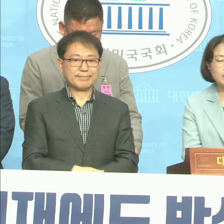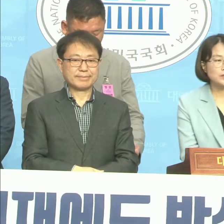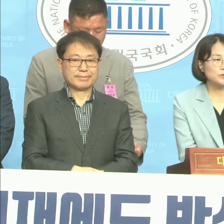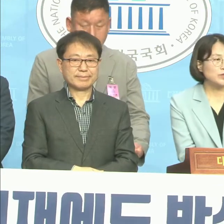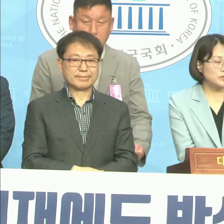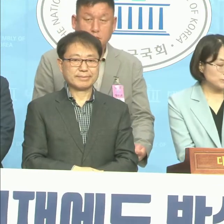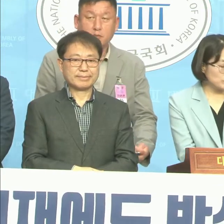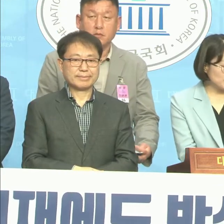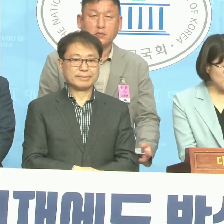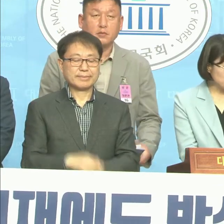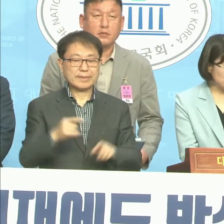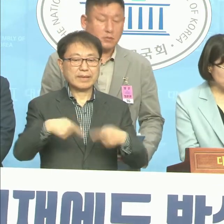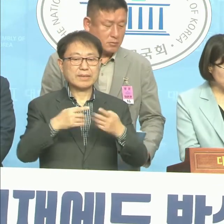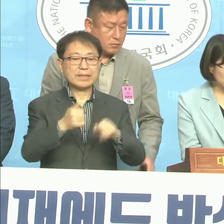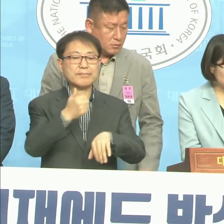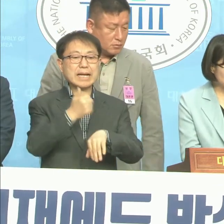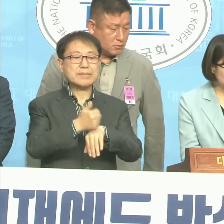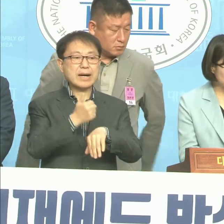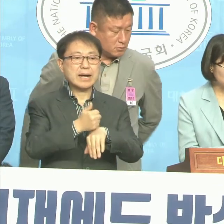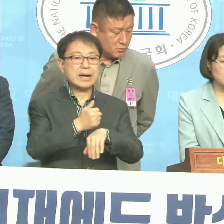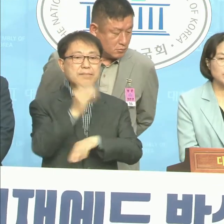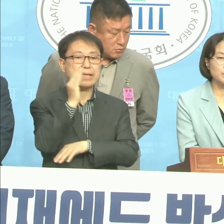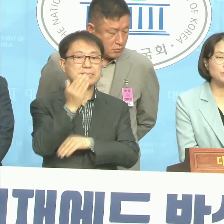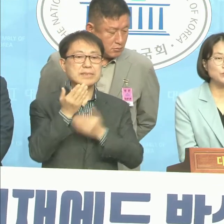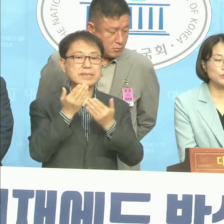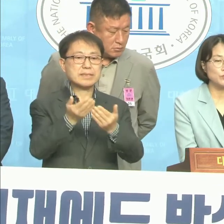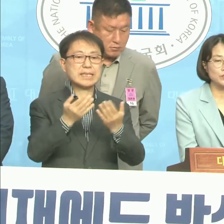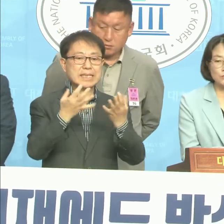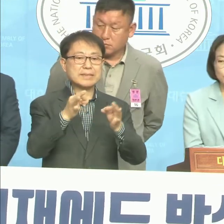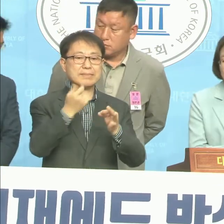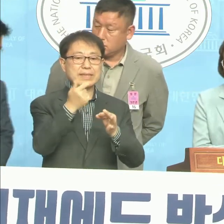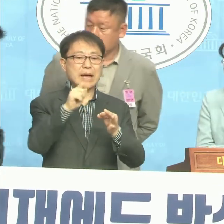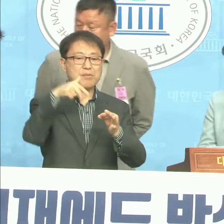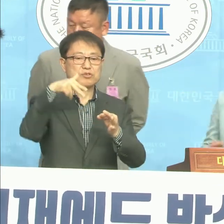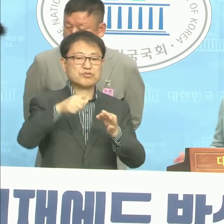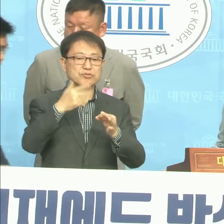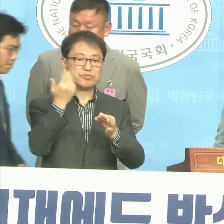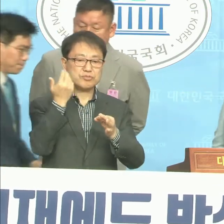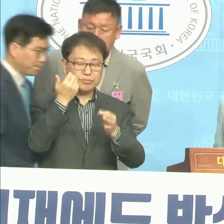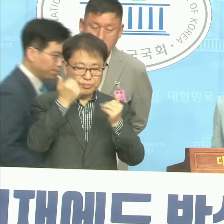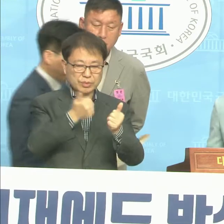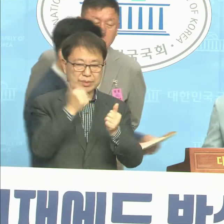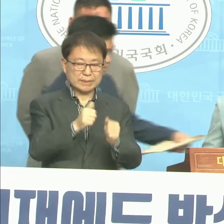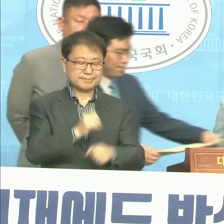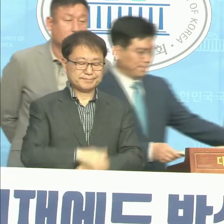4 참석하신 분들 마지막 말씀을 듣겠습니다 김남주 변호사 모시겠습니다